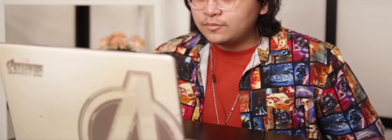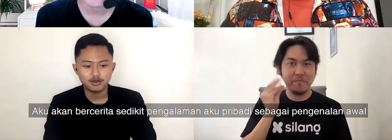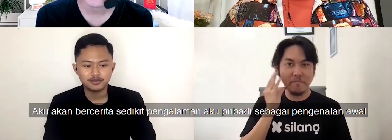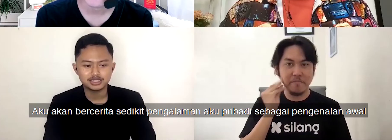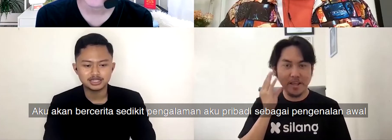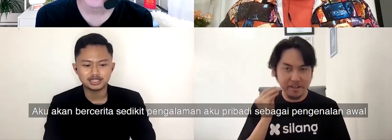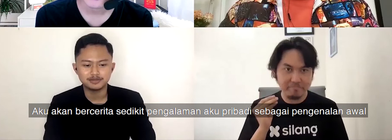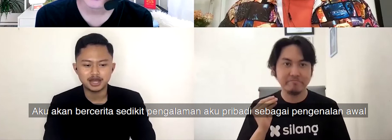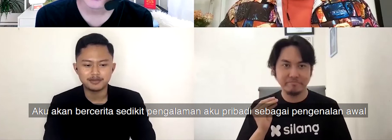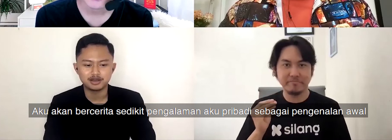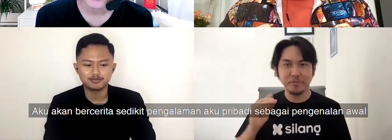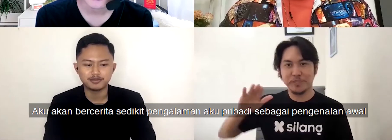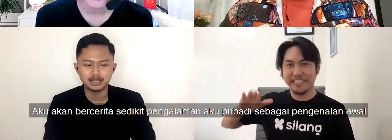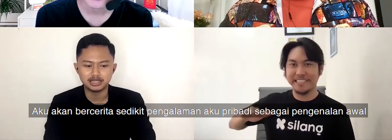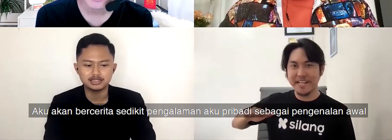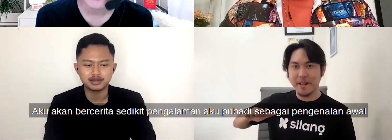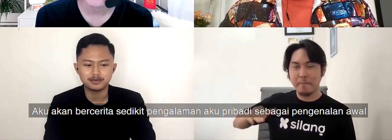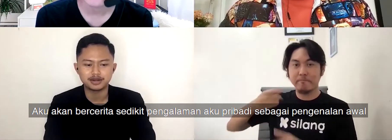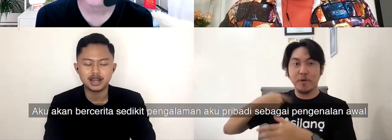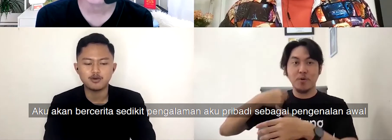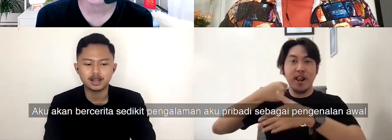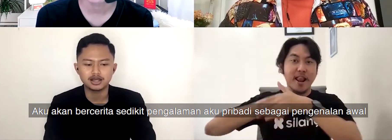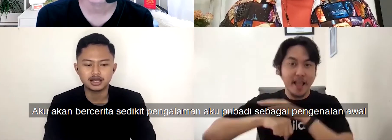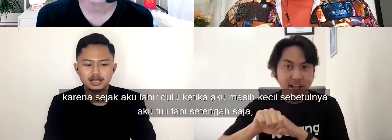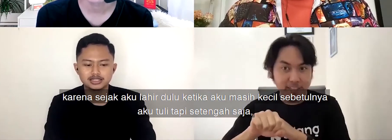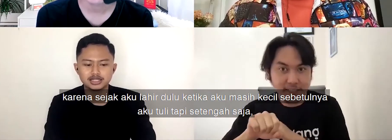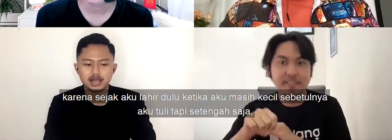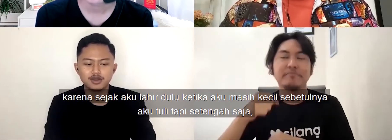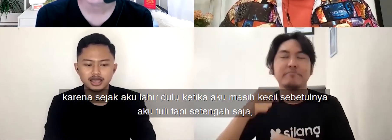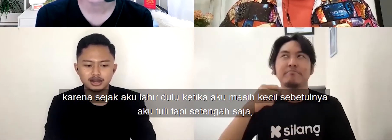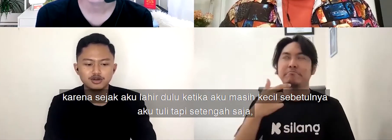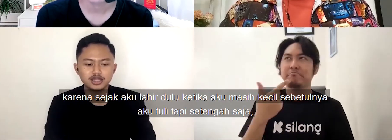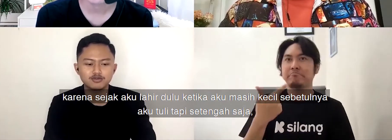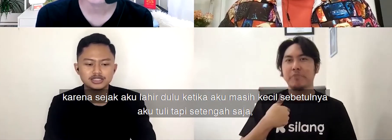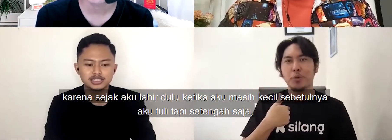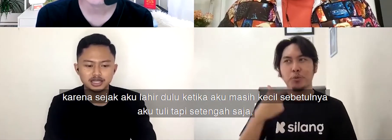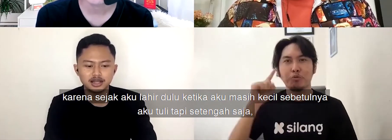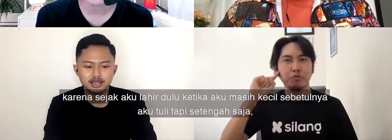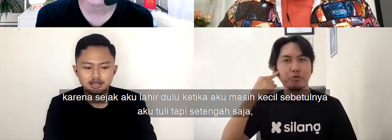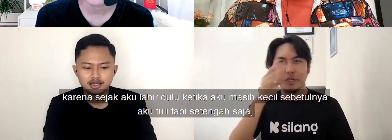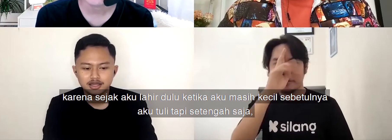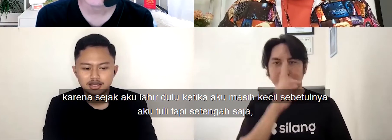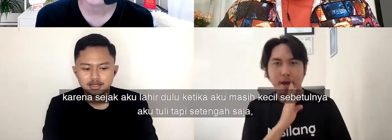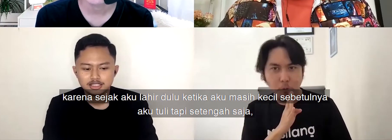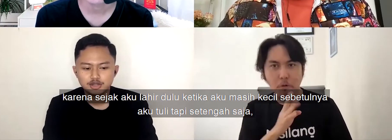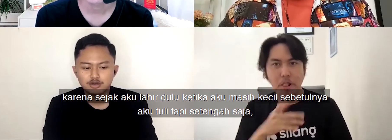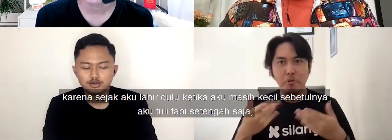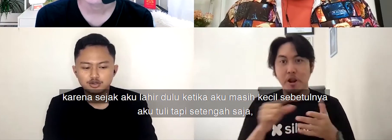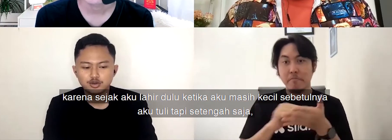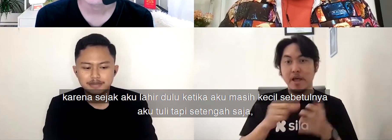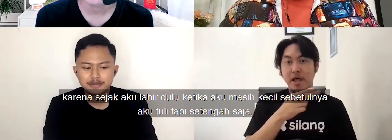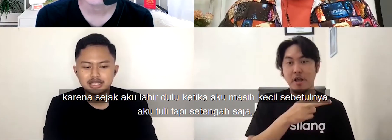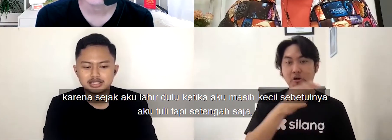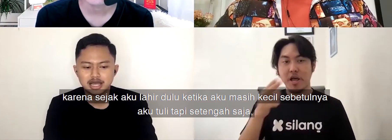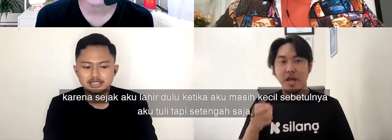akan bercerita pengalaman pribadi sebagai pengelola awal aku lahir dulu aku masih kecil setelah